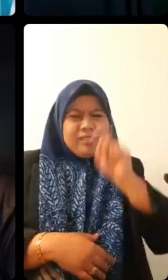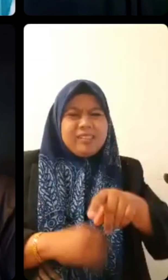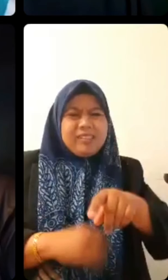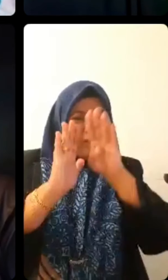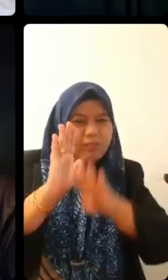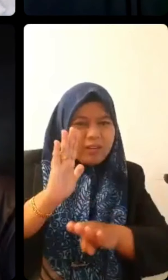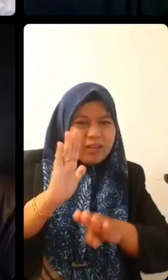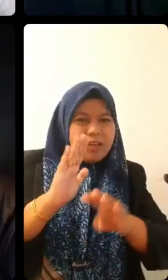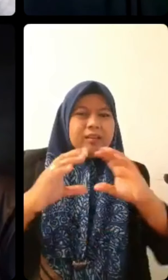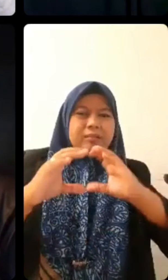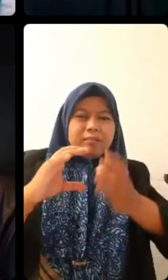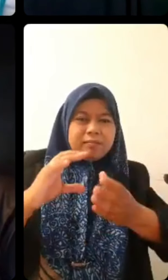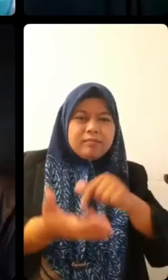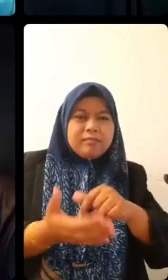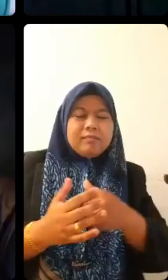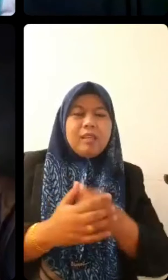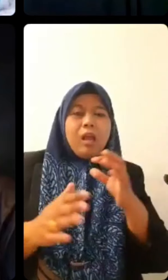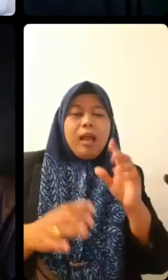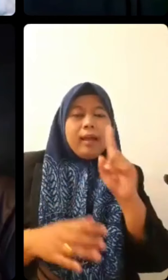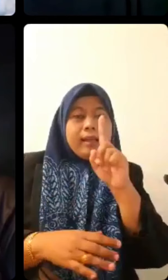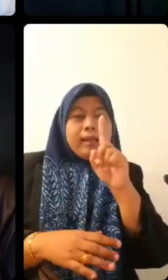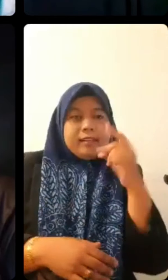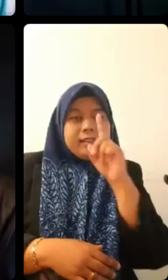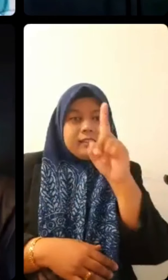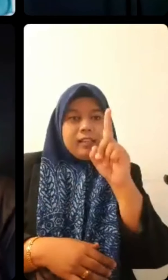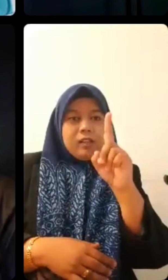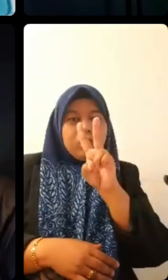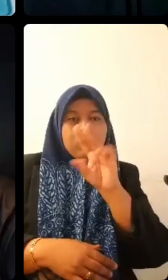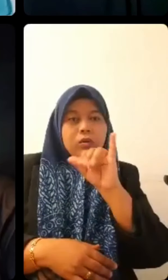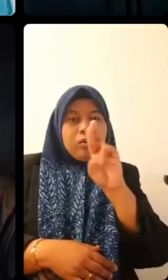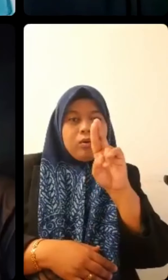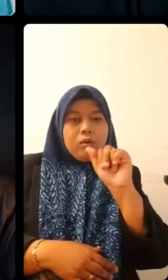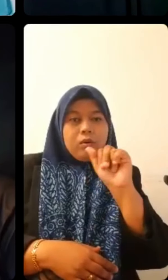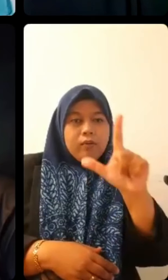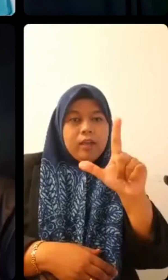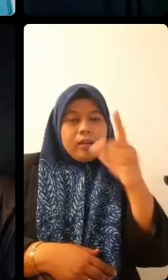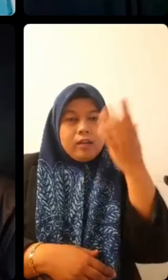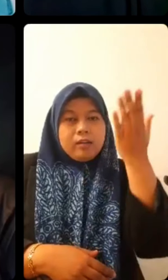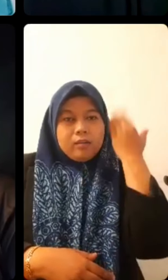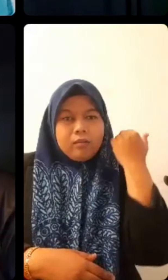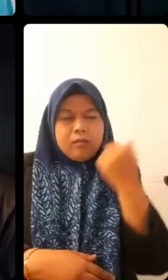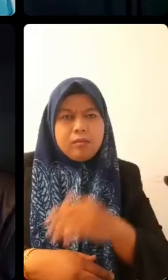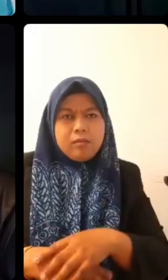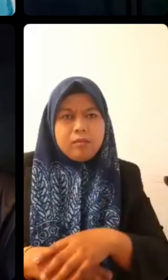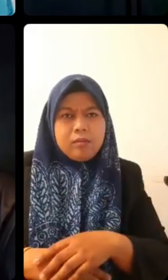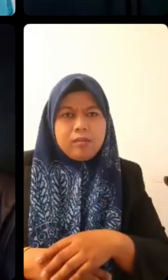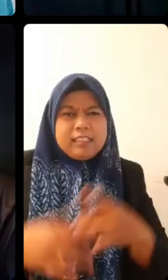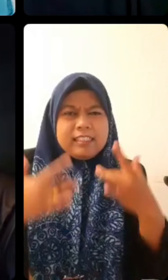kalau kita perasan salah satu viral yang oleh Aira Mio di TikTok, dia menyatakan kekecewaan dia,